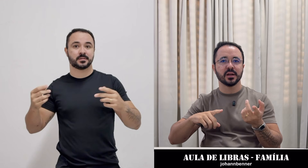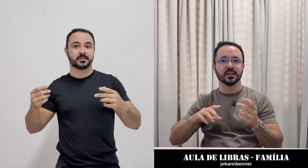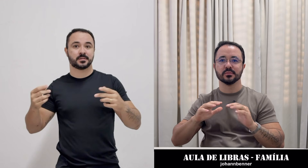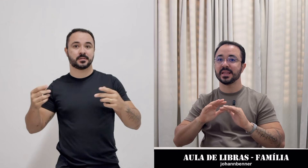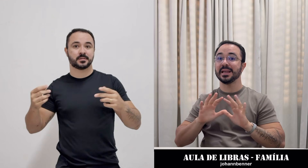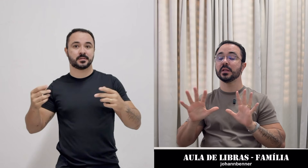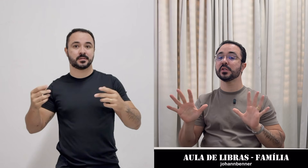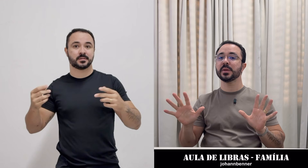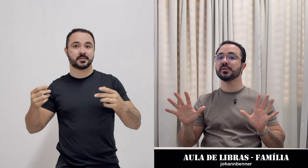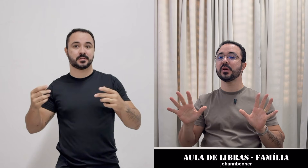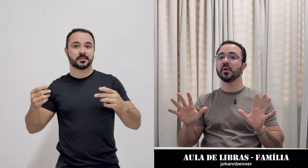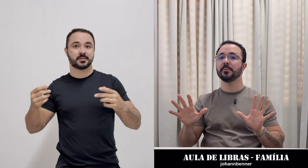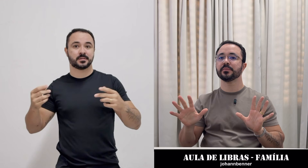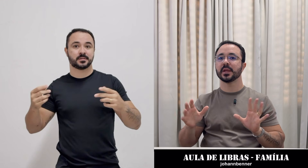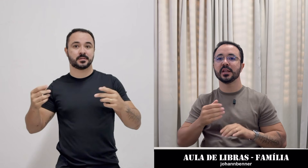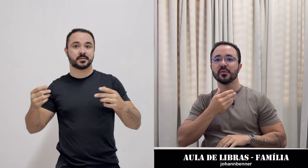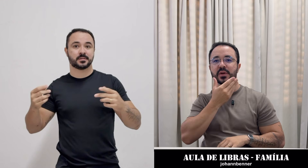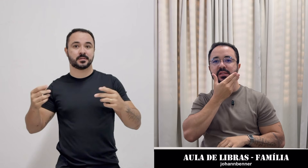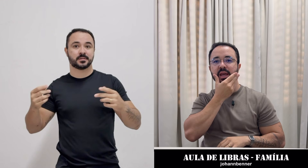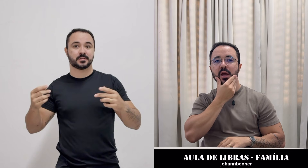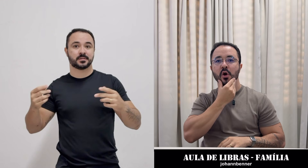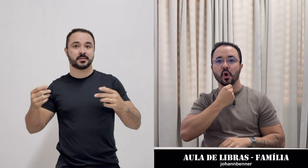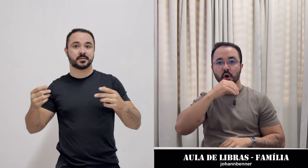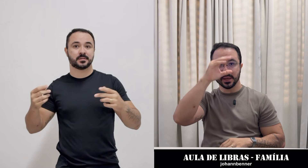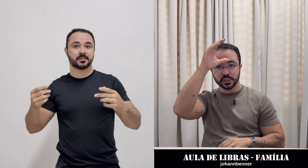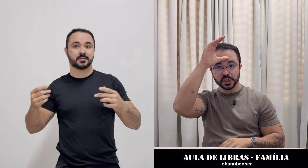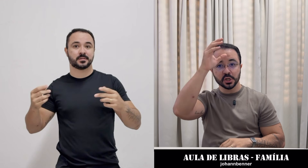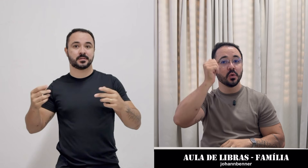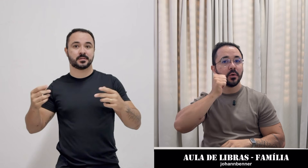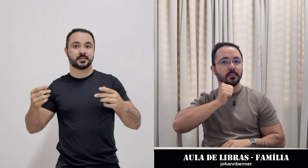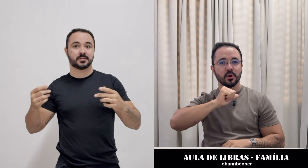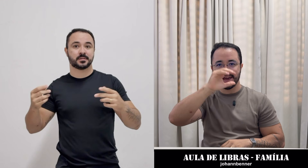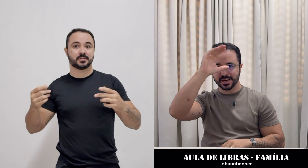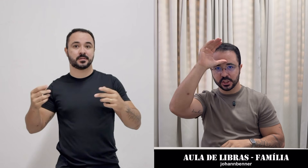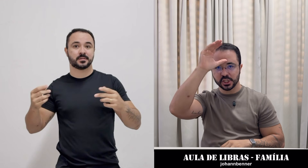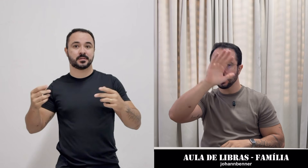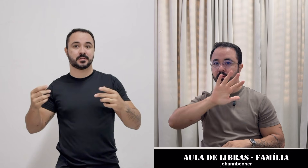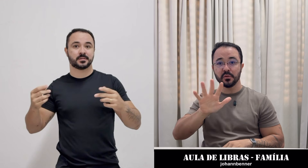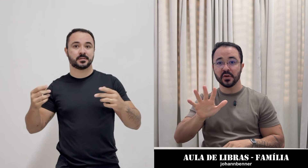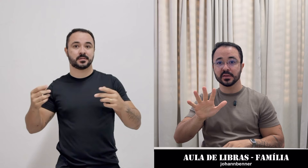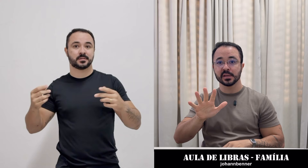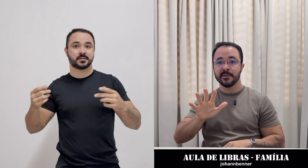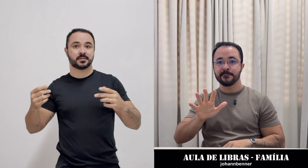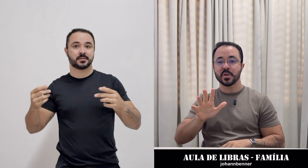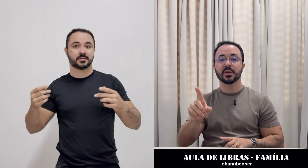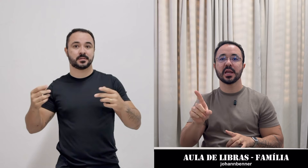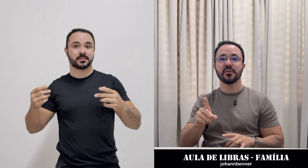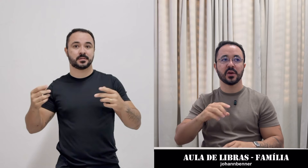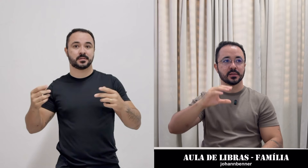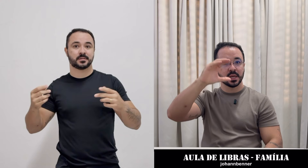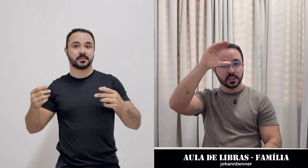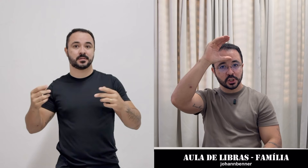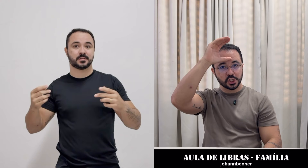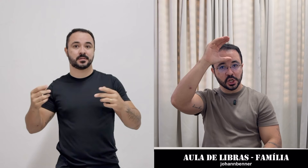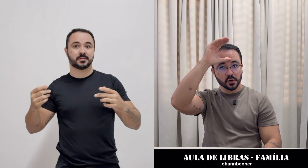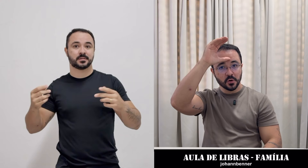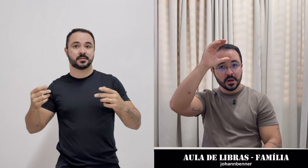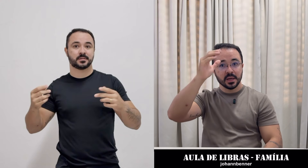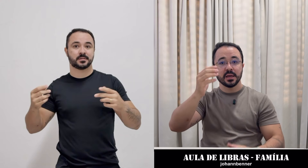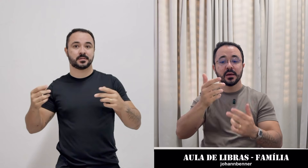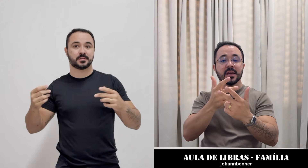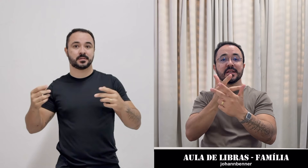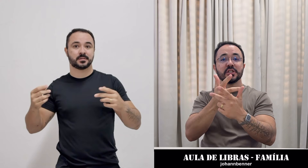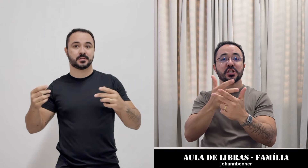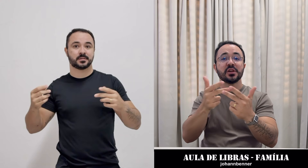ele tá falando? Ele não especificou. Ele não fez se é homem, tio, mulher, tia, não fez. Então o que que ele fez?